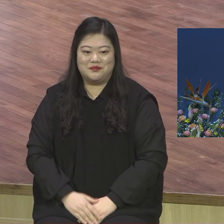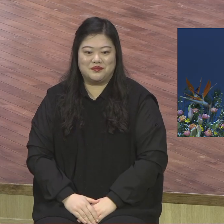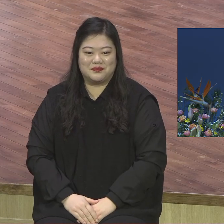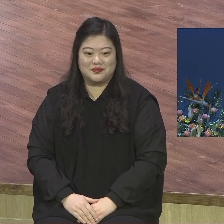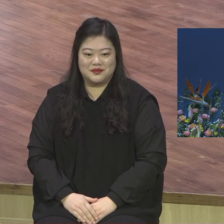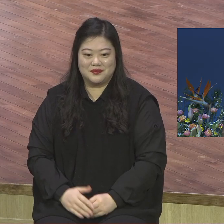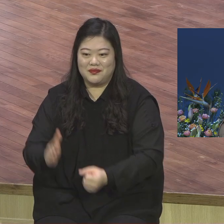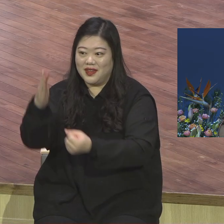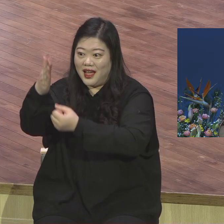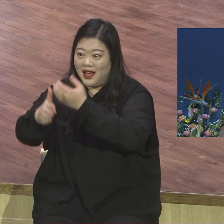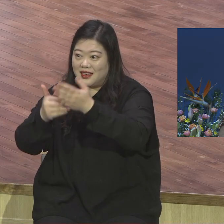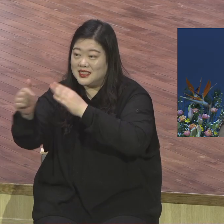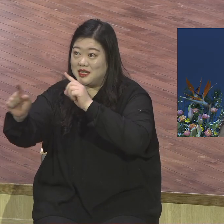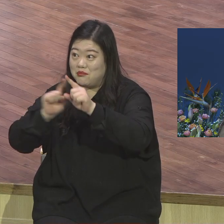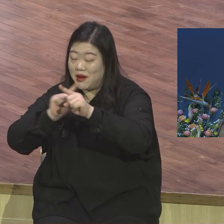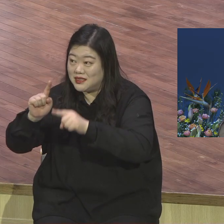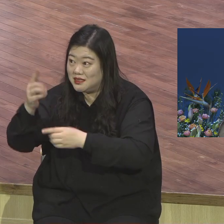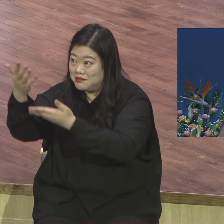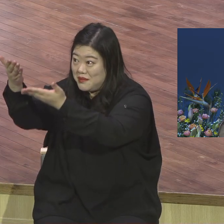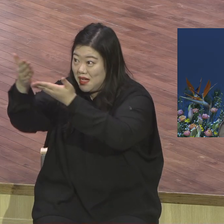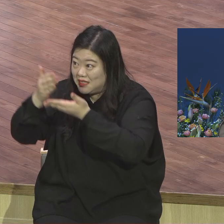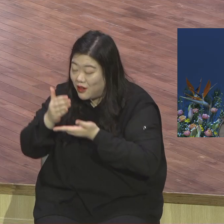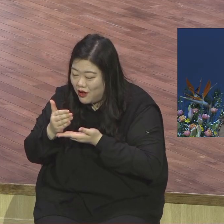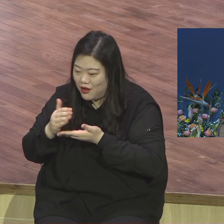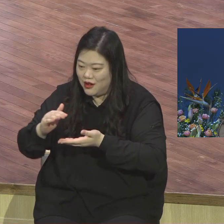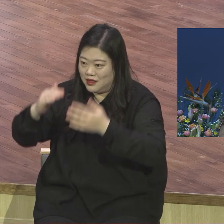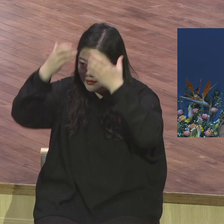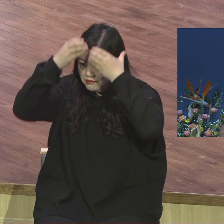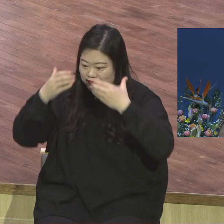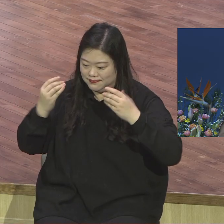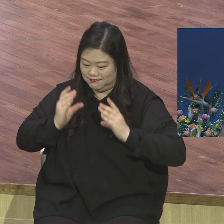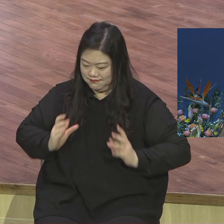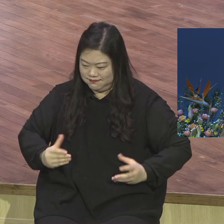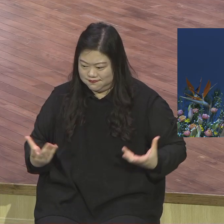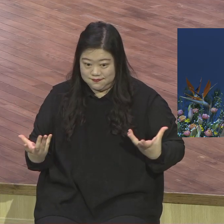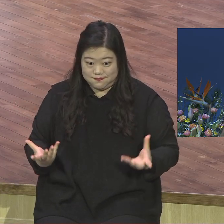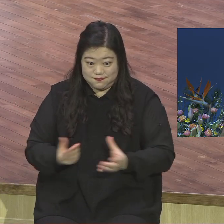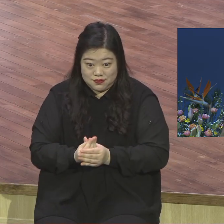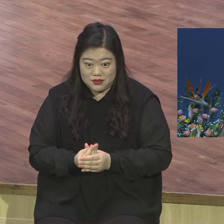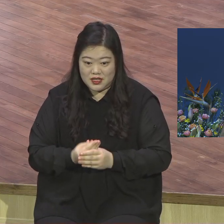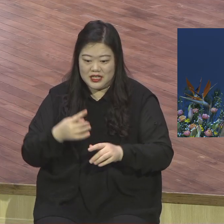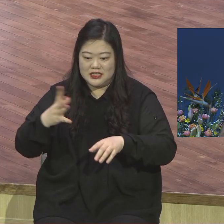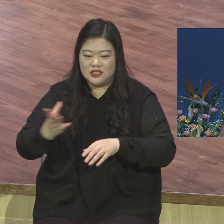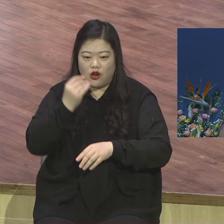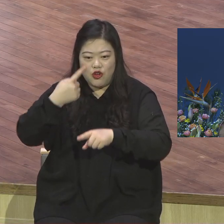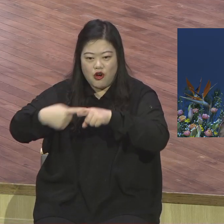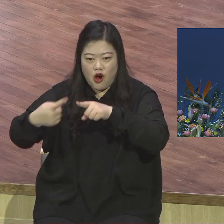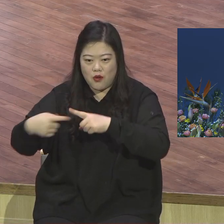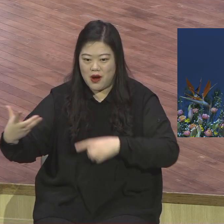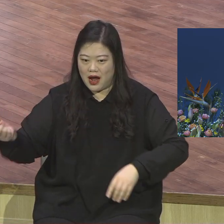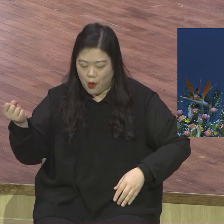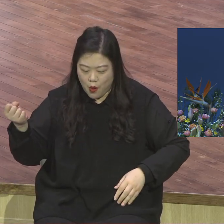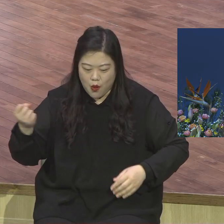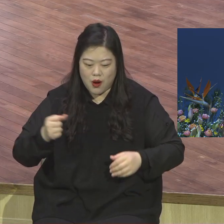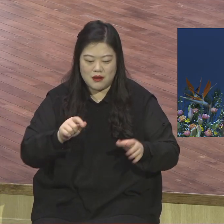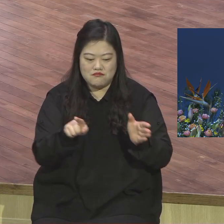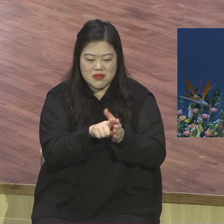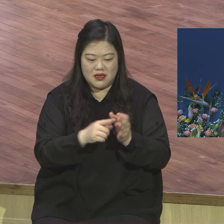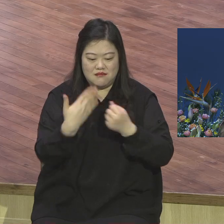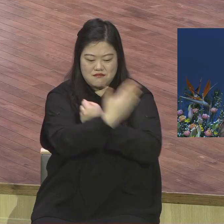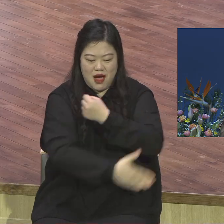하나님의 말씀으로 전신 갑주를 입어라. 성의의 검을 가지고 믿음의 방패로